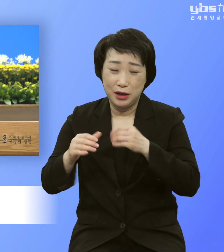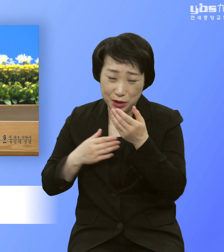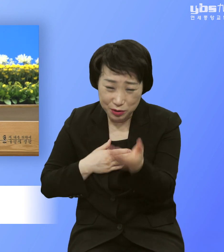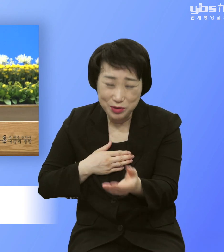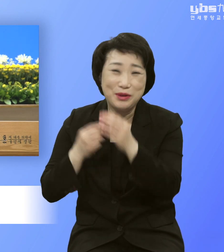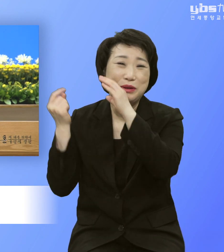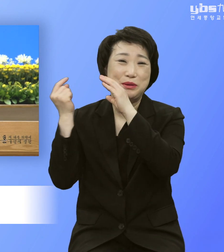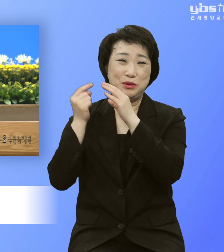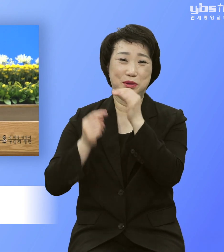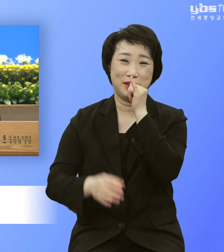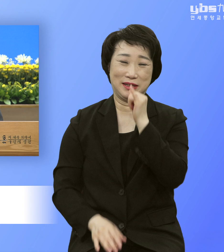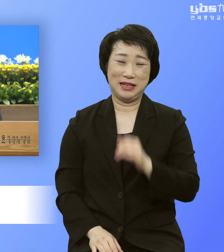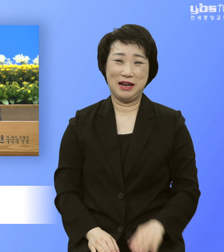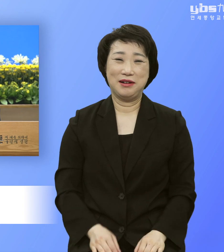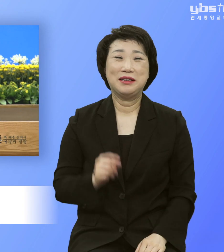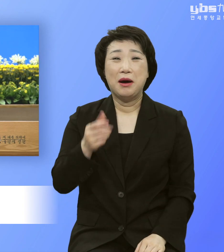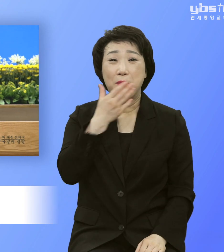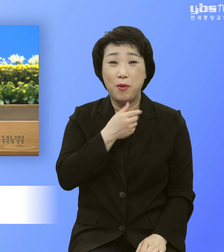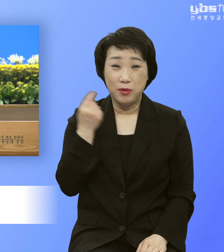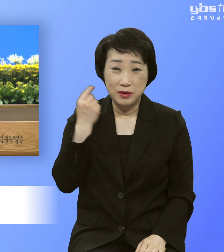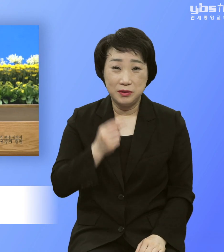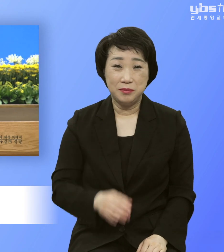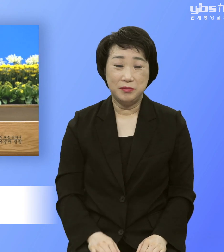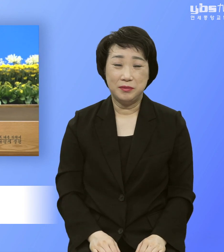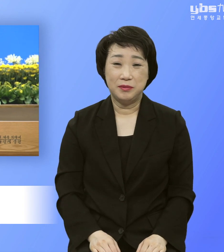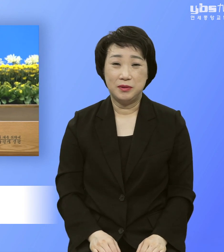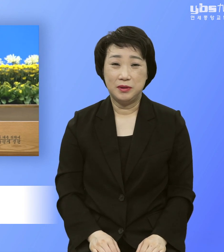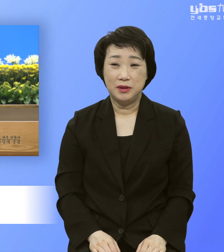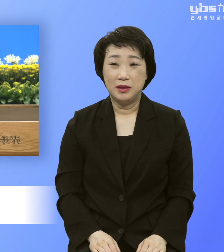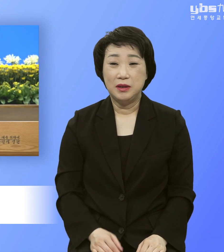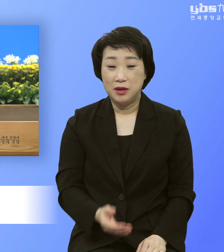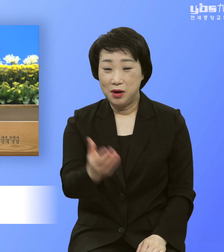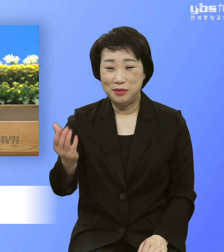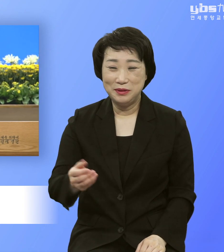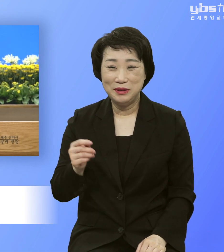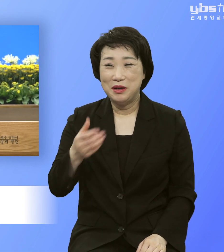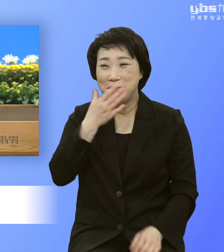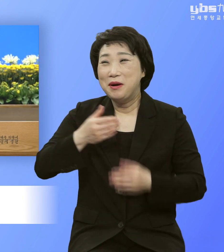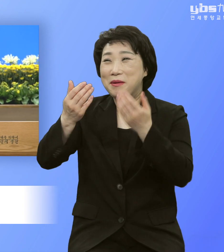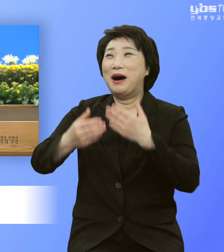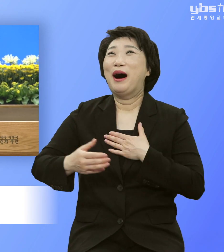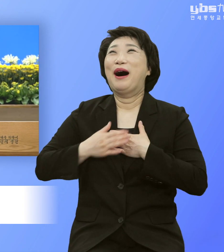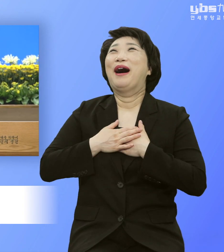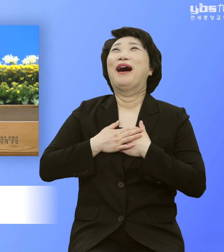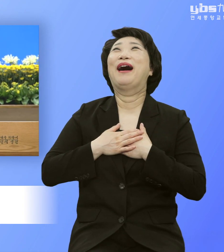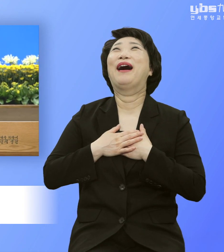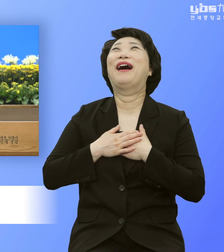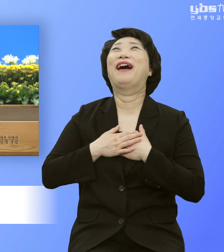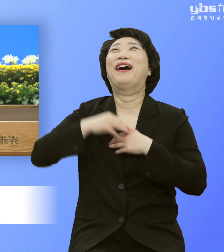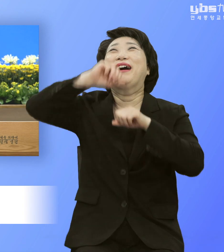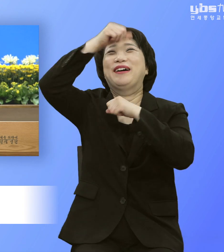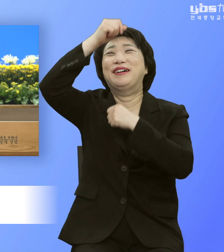해결한 소식. 이 축복 속에 춤이라도 춰야 되잖아.